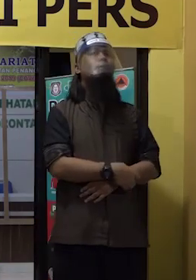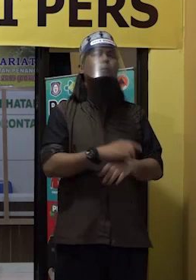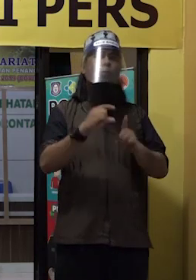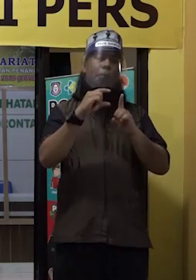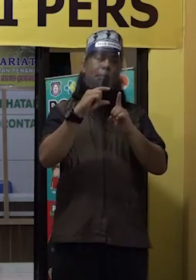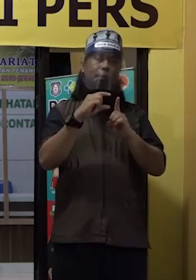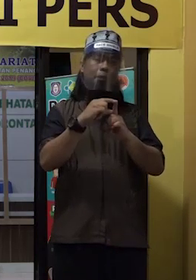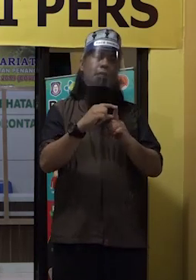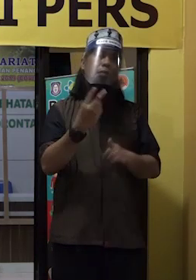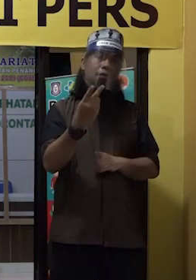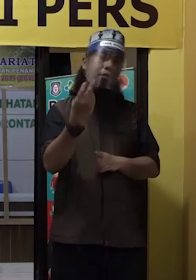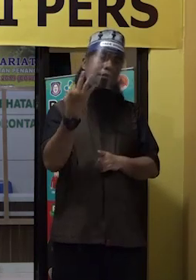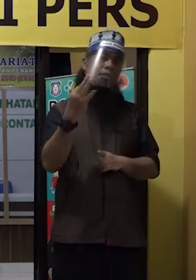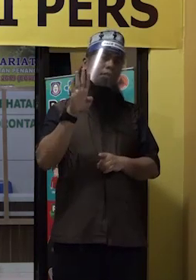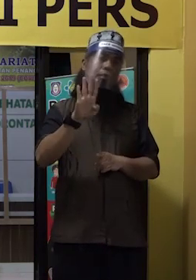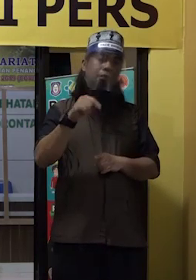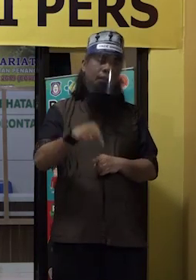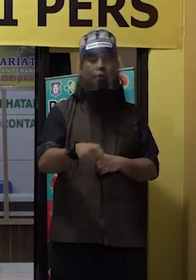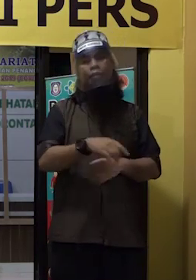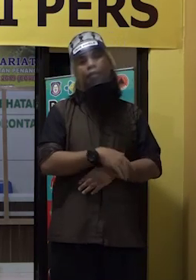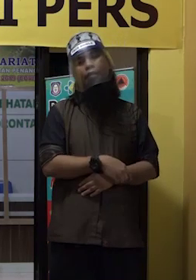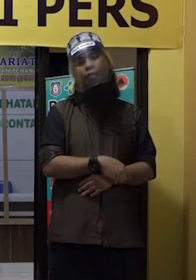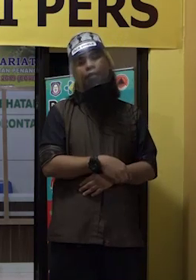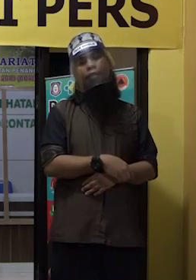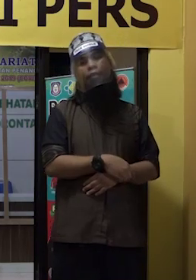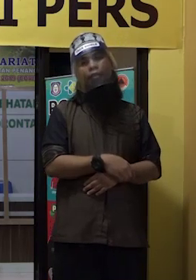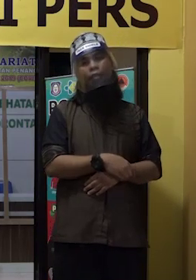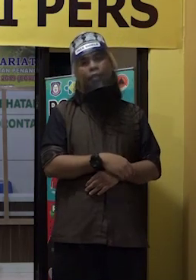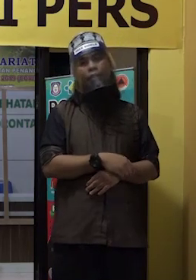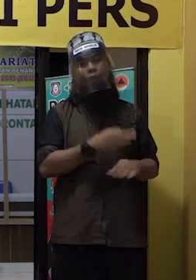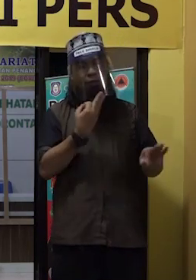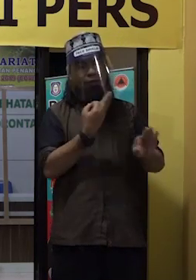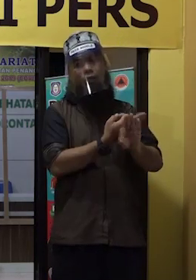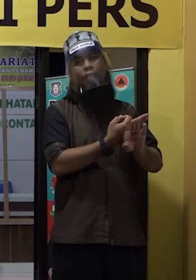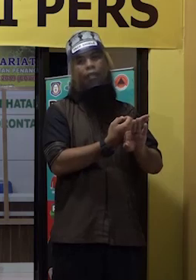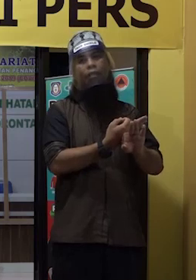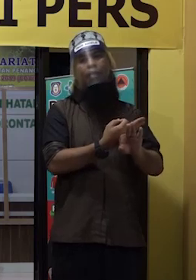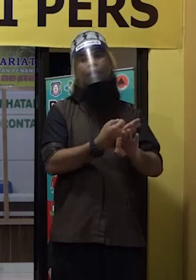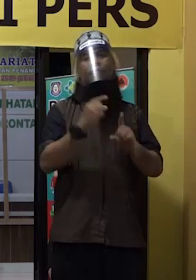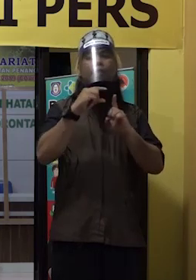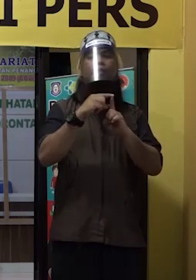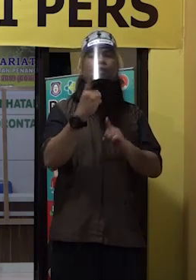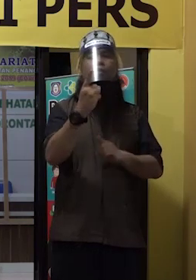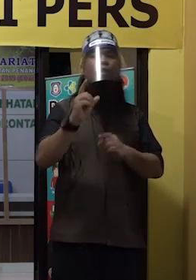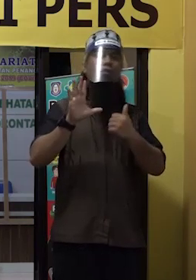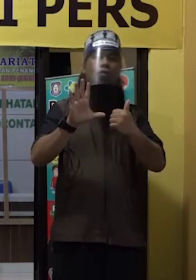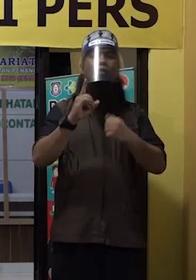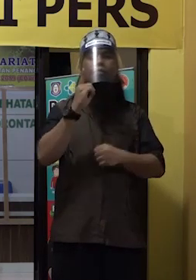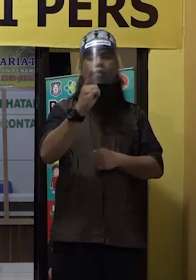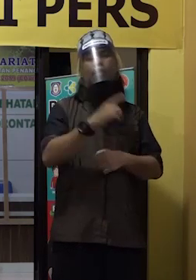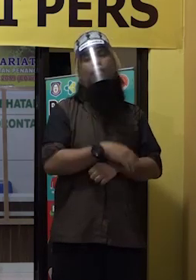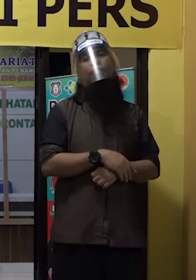Pasien 234 ini juga merupakan tracking kontak dari pasien 161